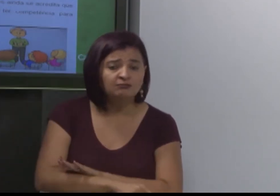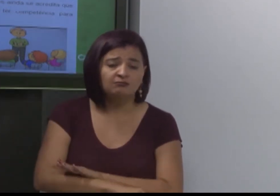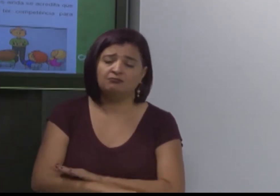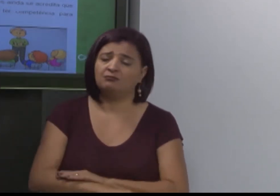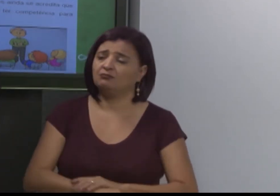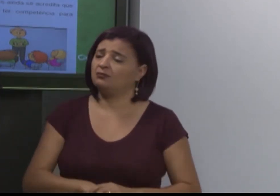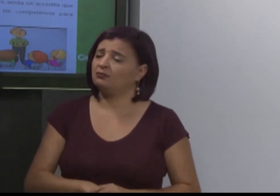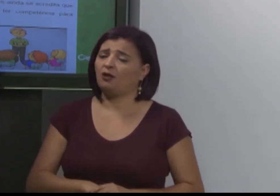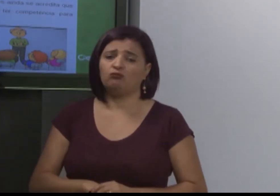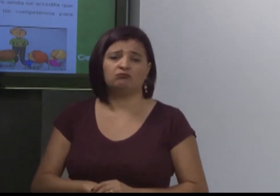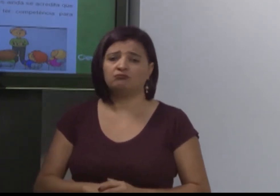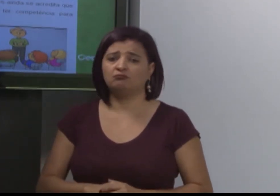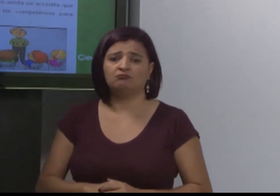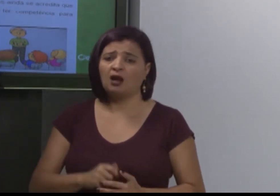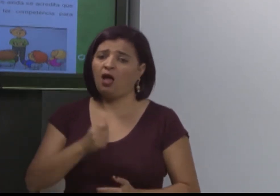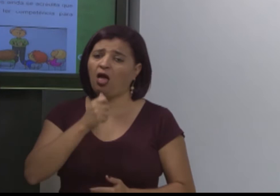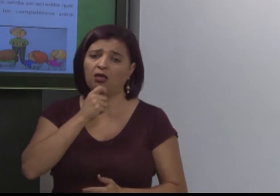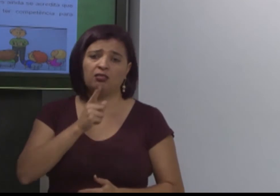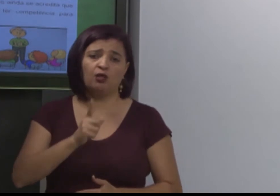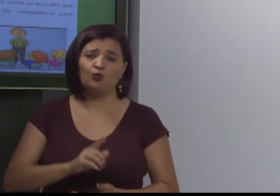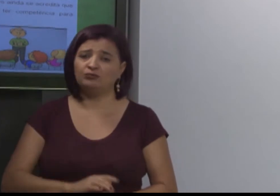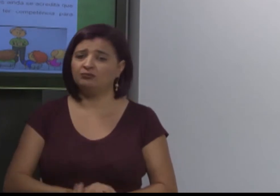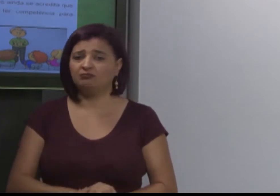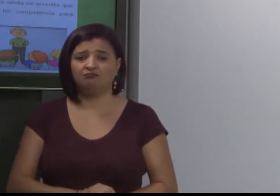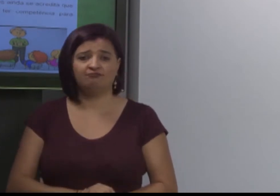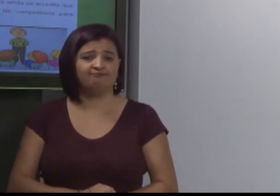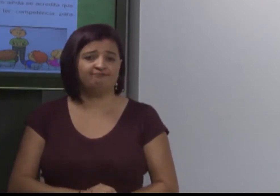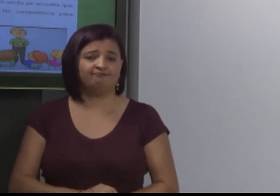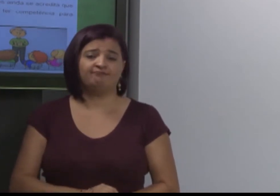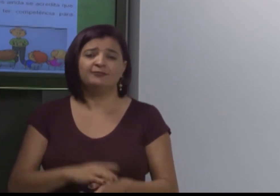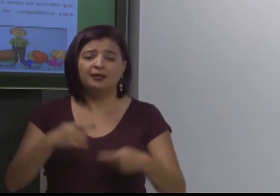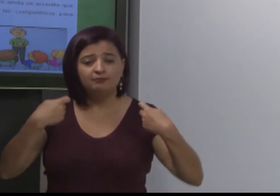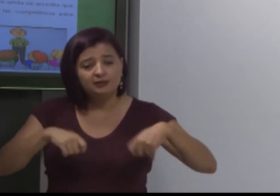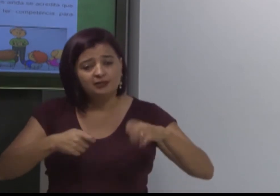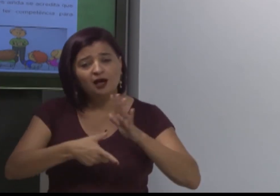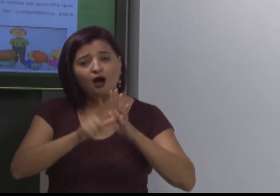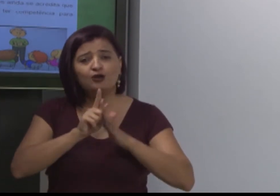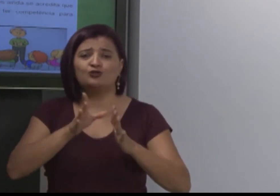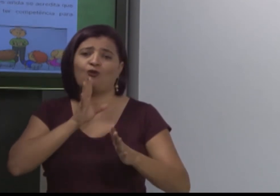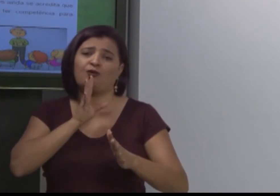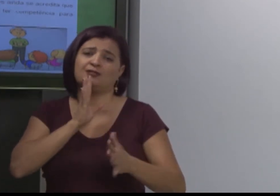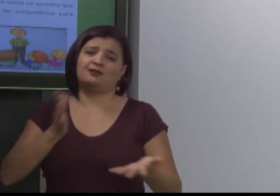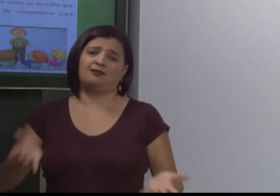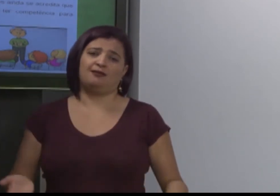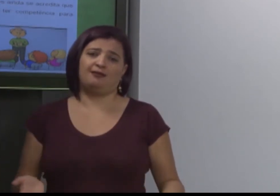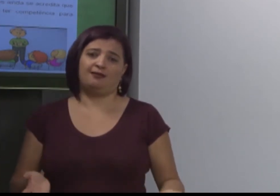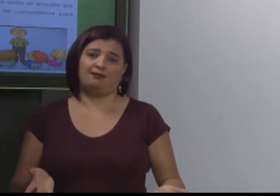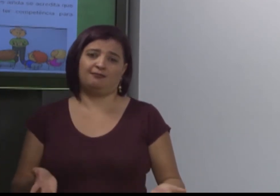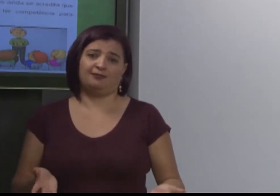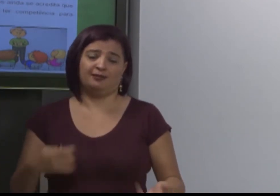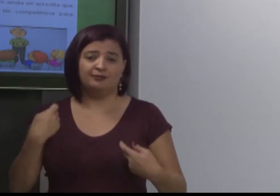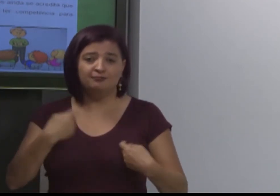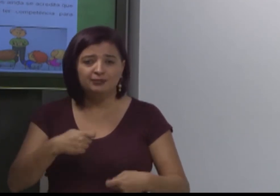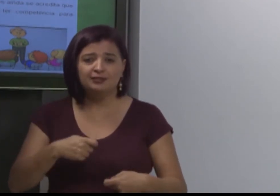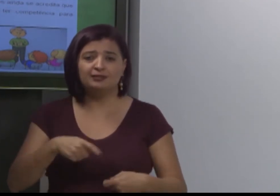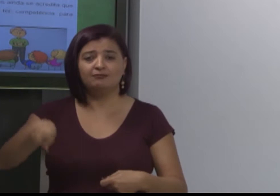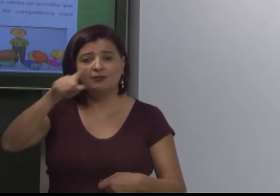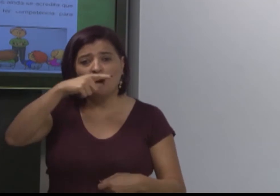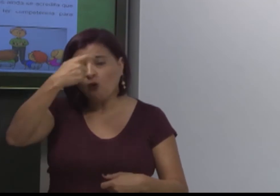Ele conhece profundamente? Não. Então, é necessário, anteriormente ao ensino,